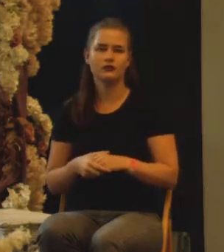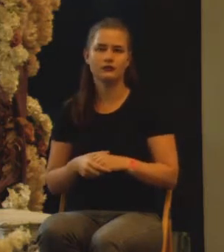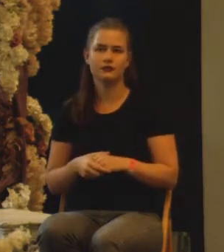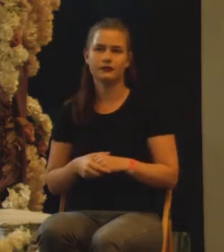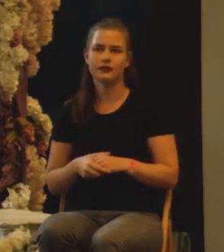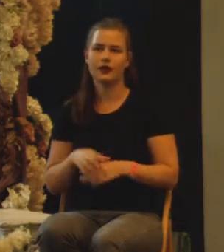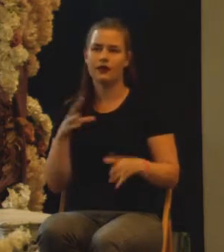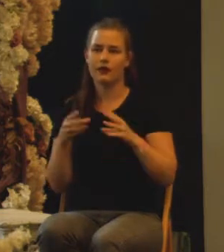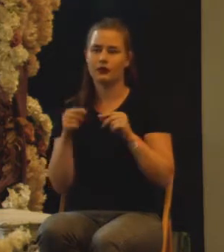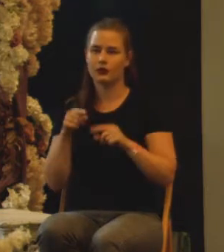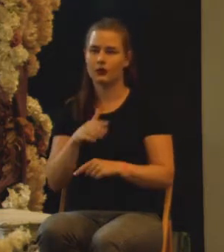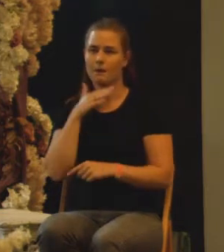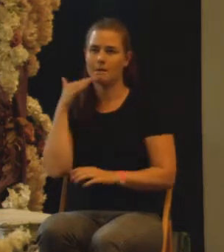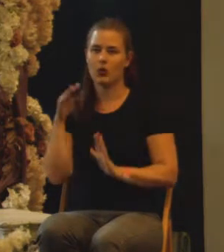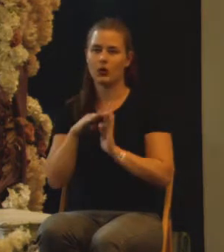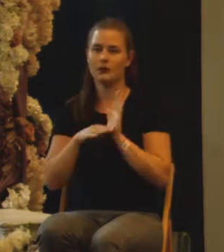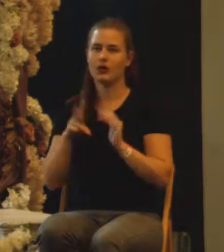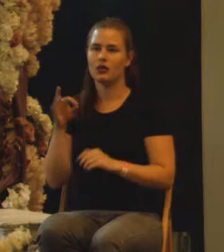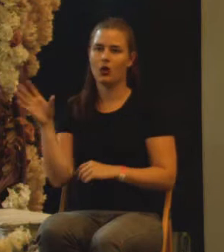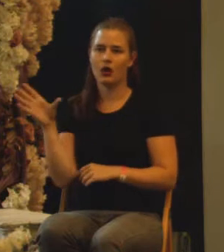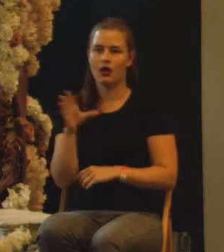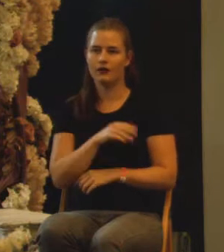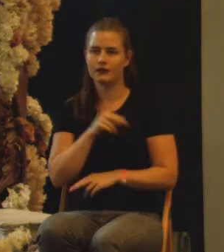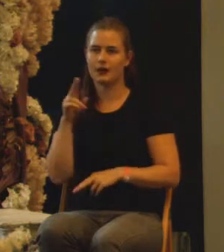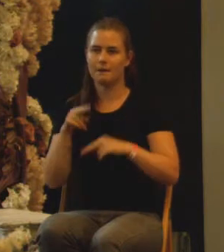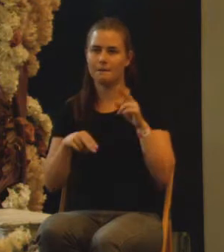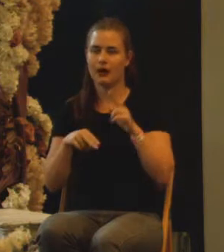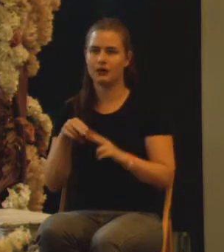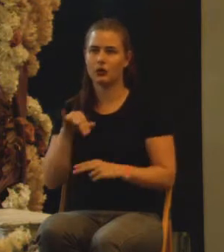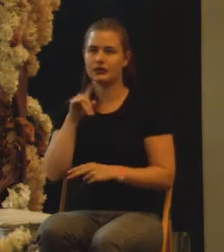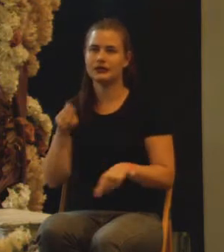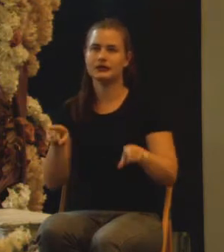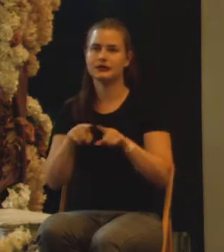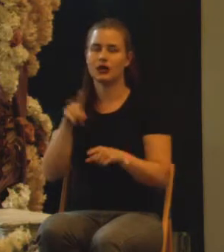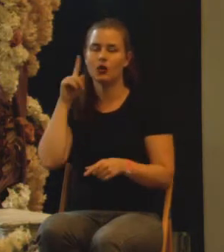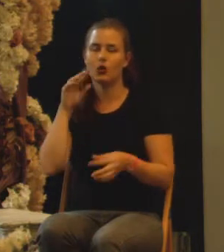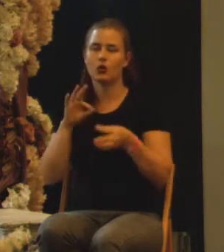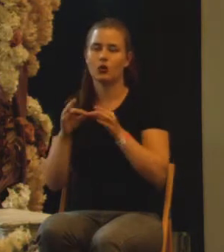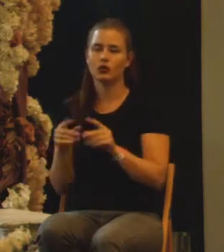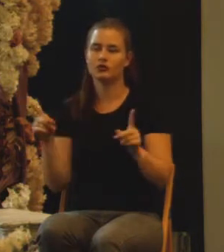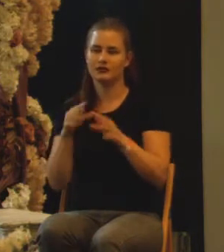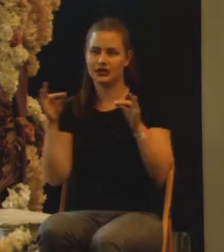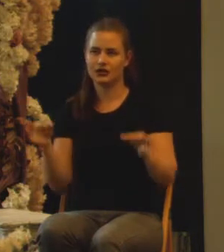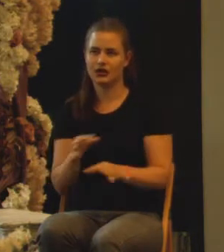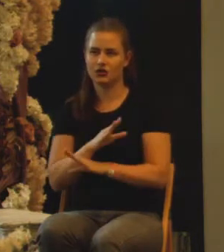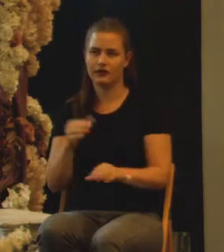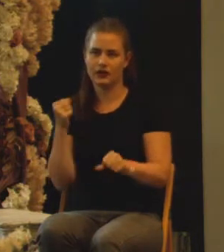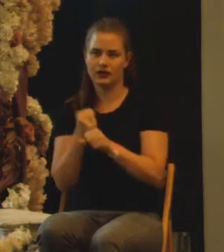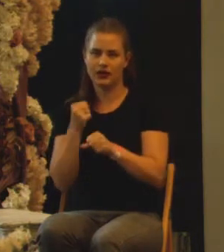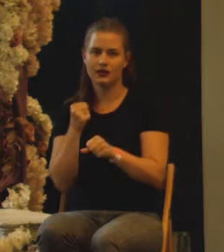В принципе, здесь много рецептов, но все они именно построены из такой логики, чтобы ничего не делать.